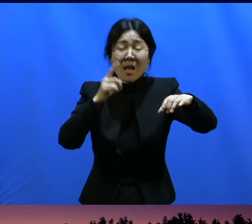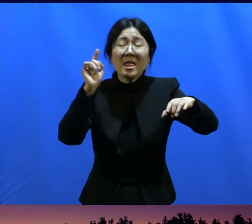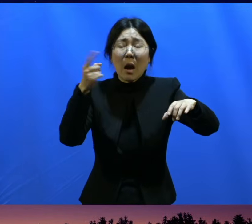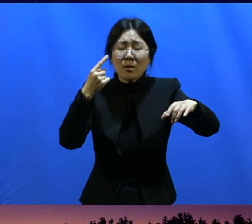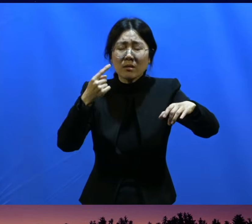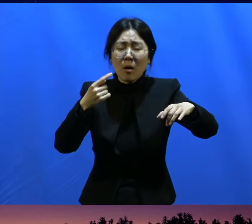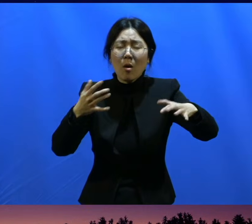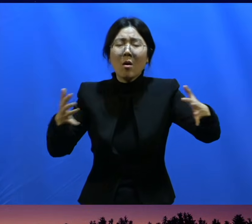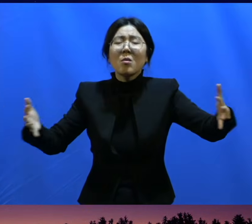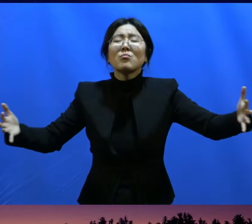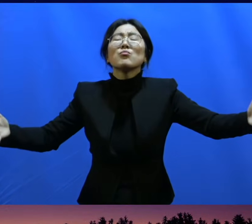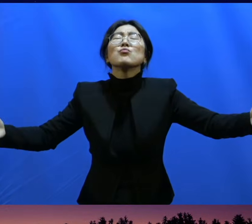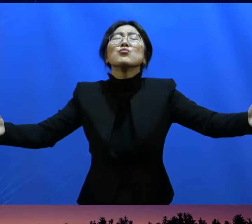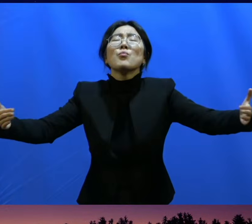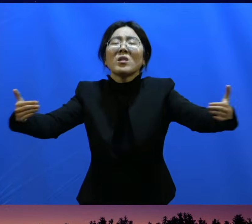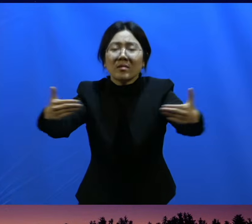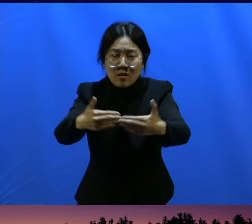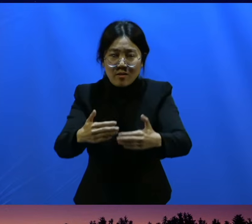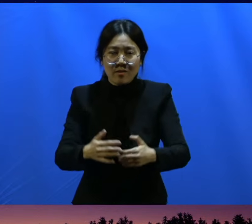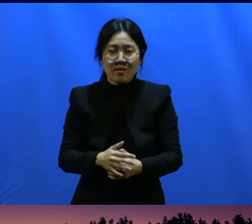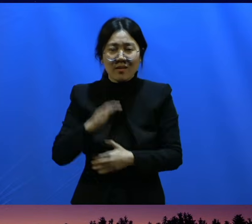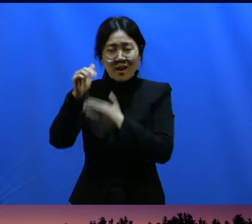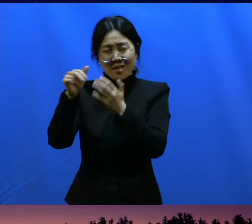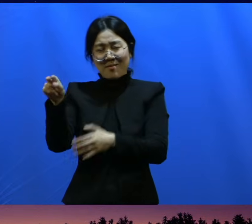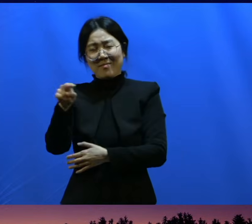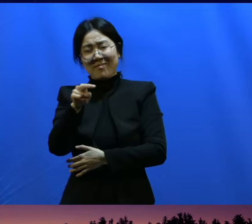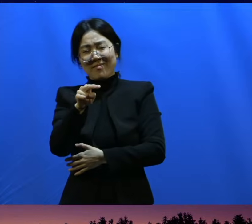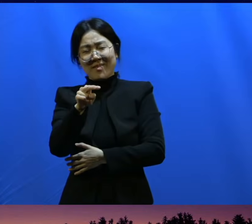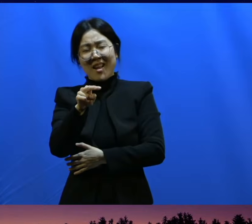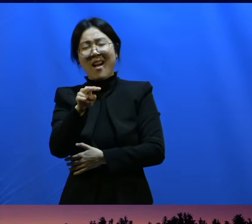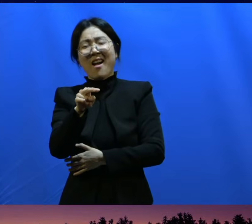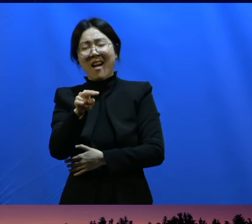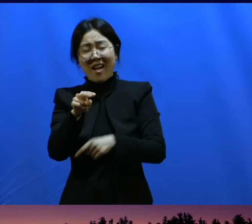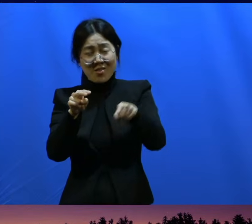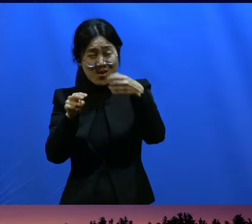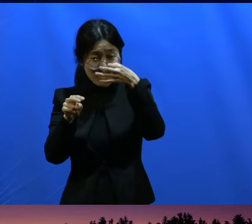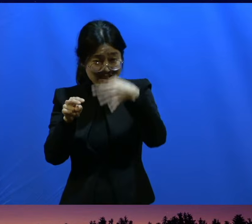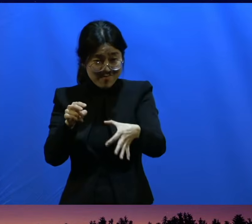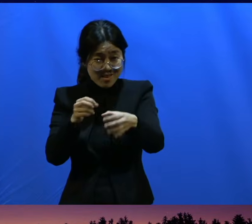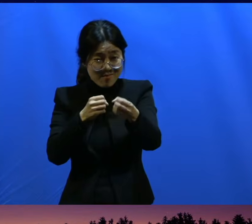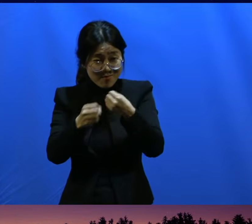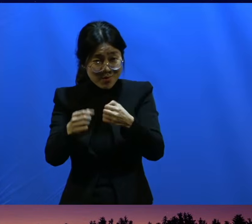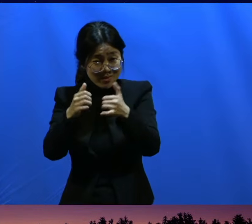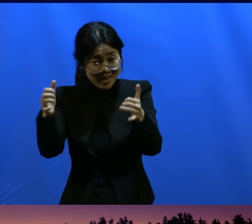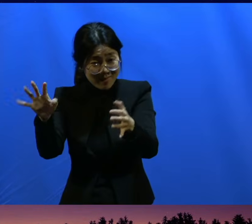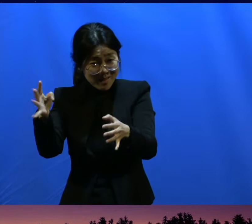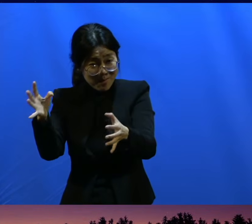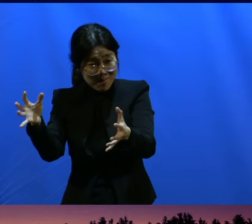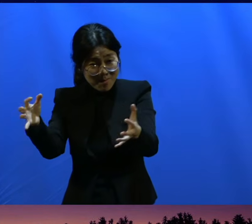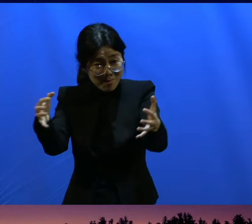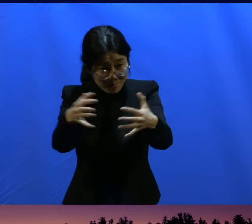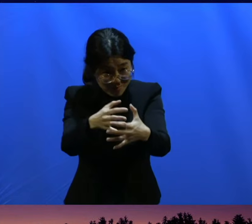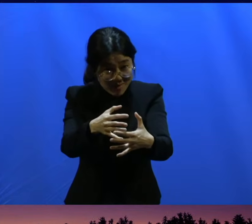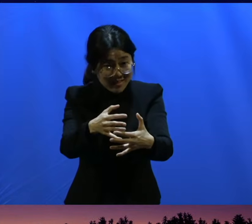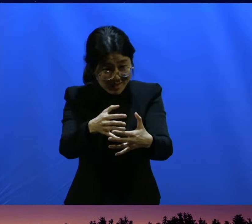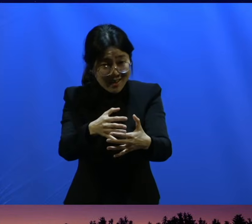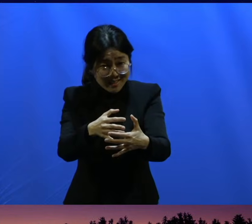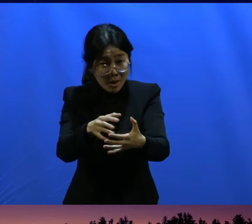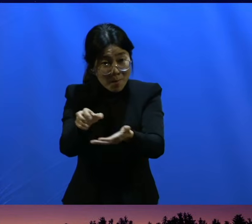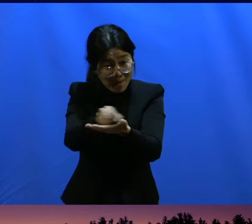왕으로 그곳에서 준비를 시키십니다. 가장 힘든 순간 하나님이 그 어려운 과제를